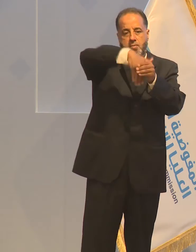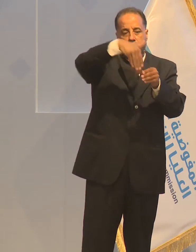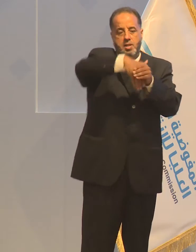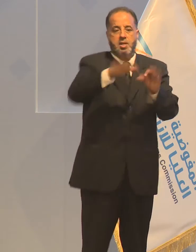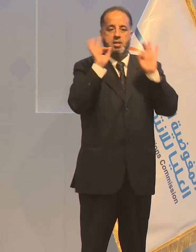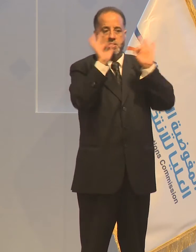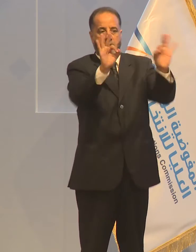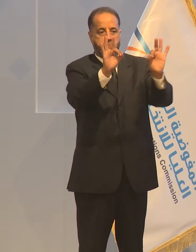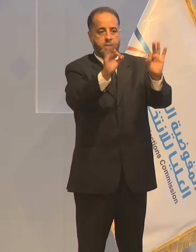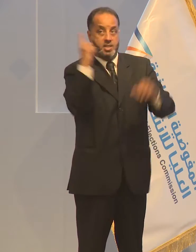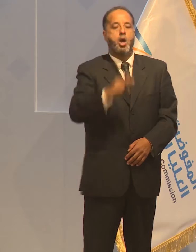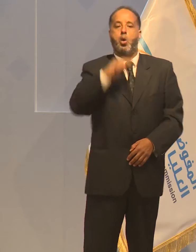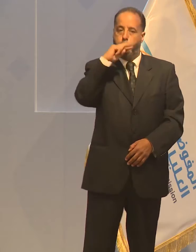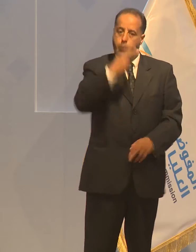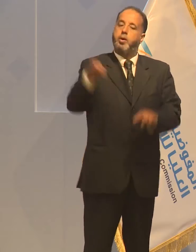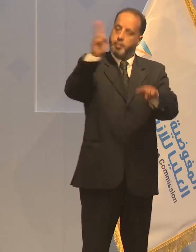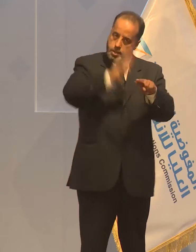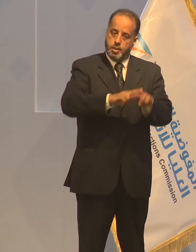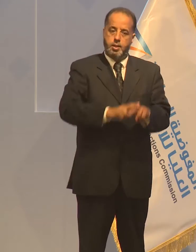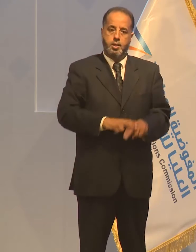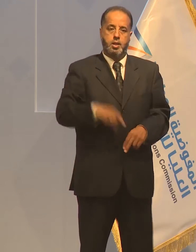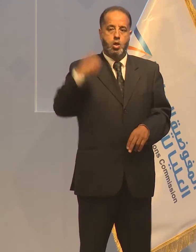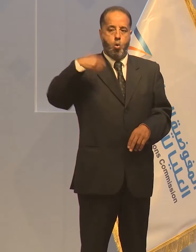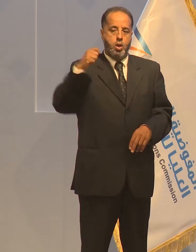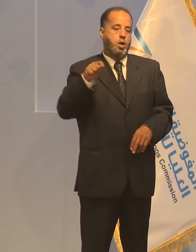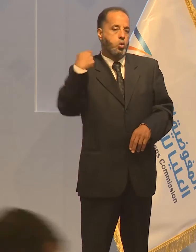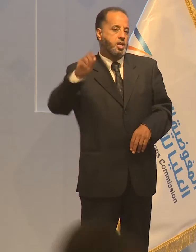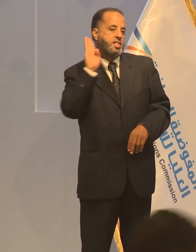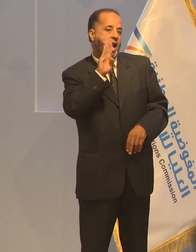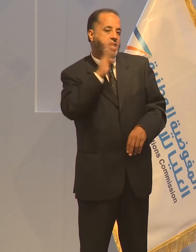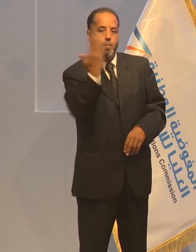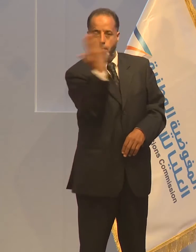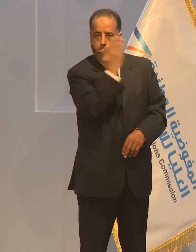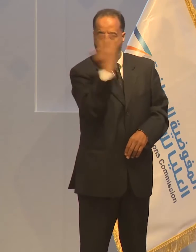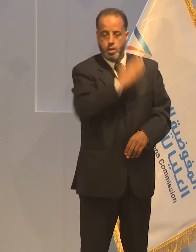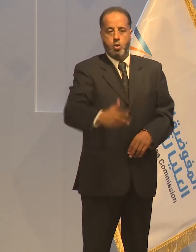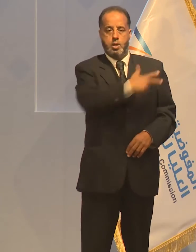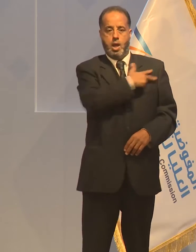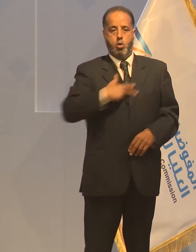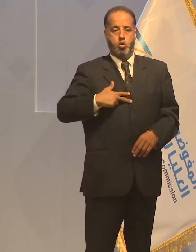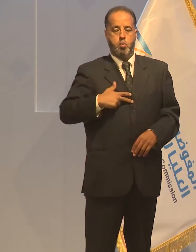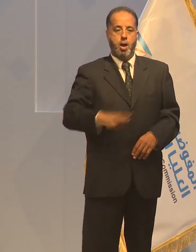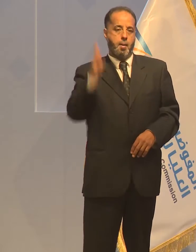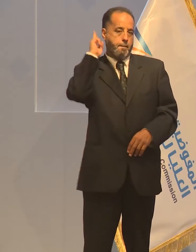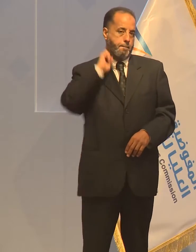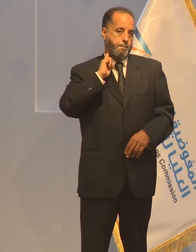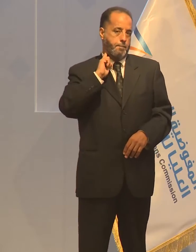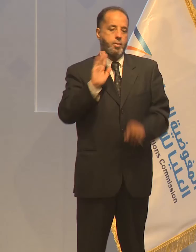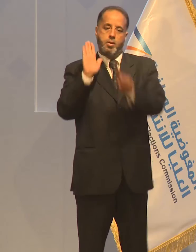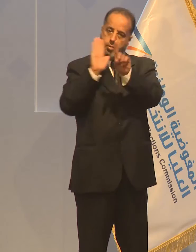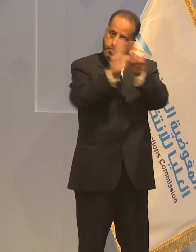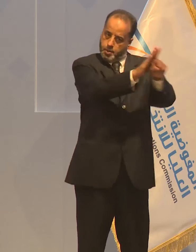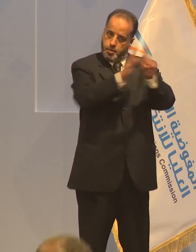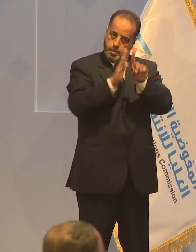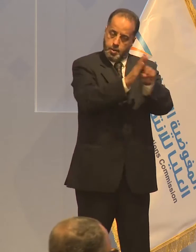المحك الأصعب في المرحلة. ما تؤكد عليه وزارة التربية والتعليم أن الحكومة الوحدة الوطنية داعمة